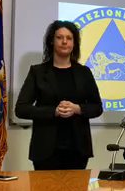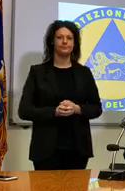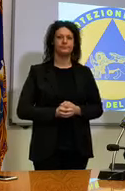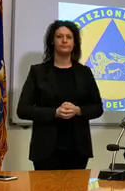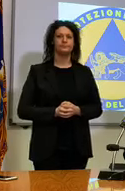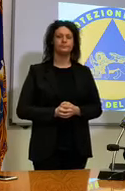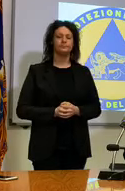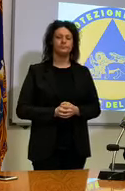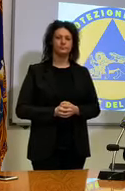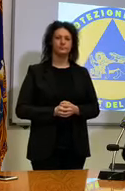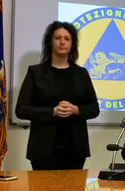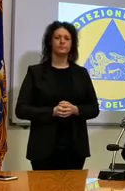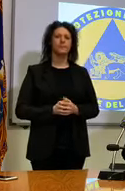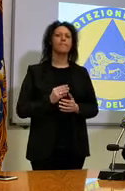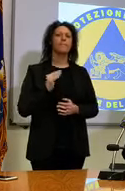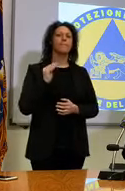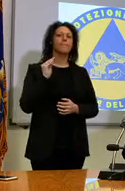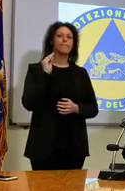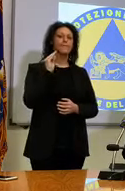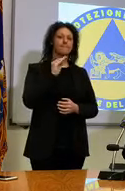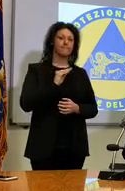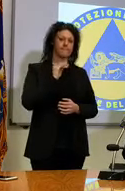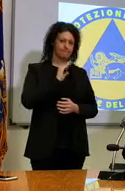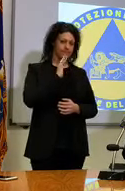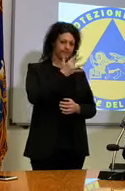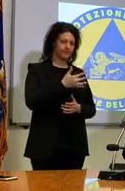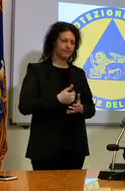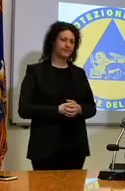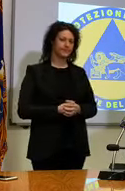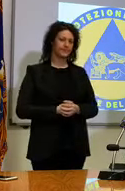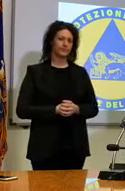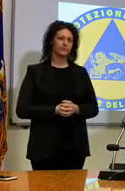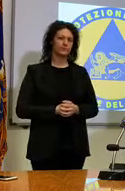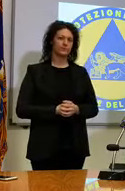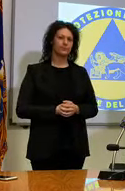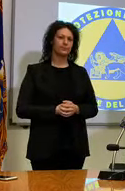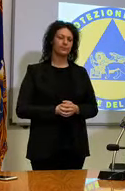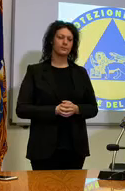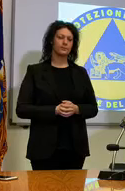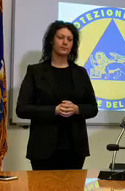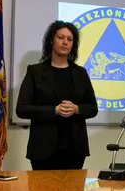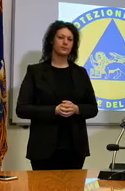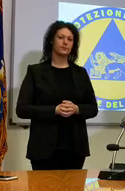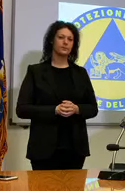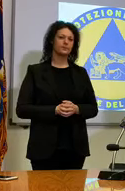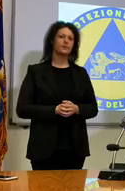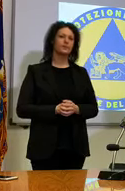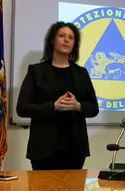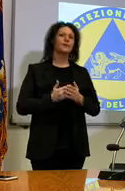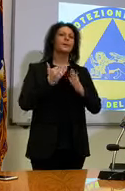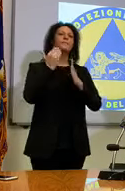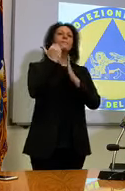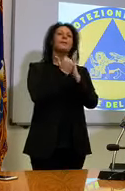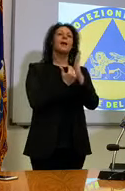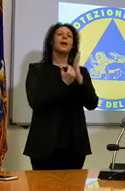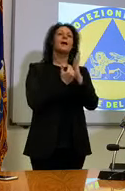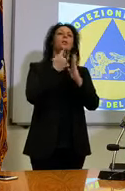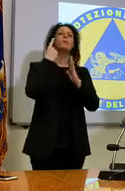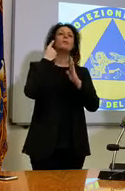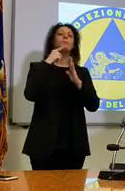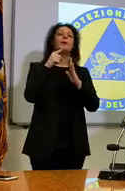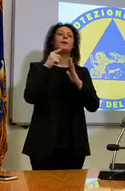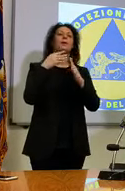domanda, ma mi pare che abbiamo già risposto ampiamente, e la seconda domanda è a che punto è il piano per mandare in albergo a fare